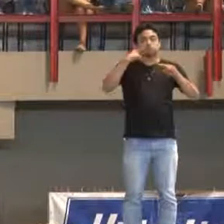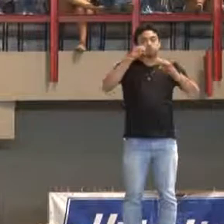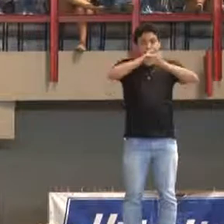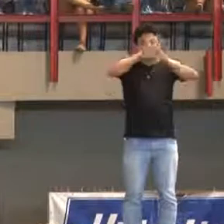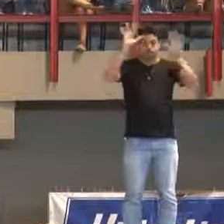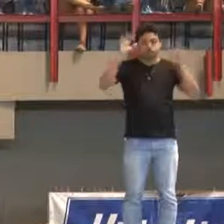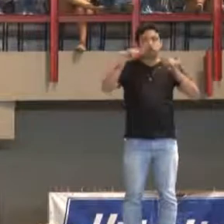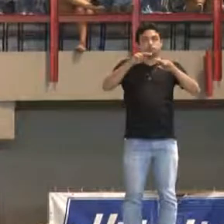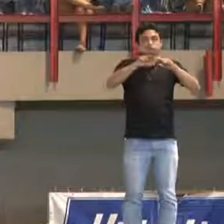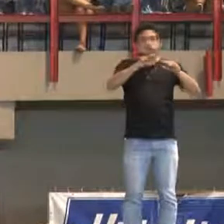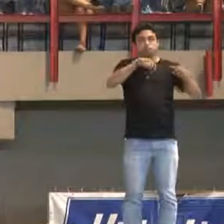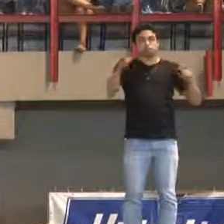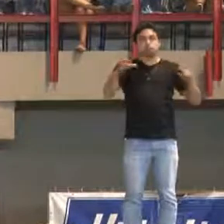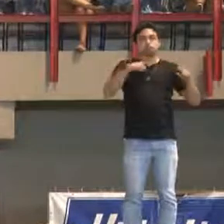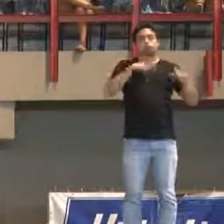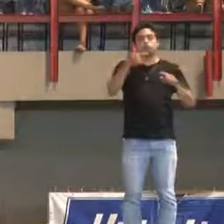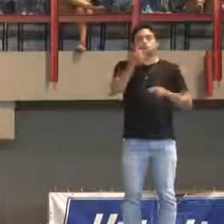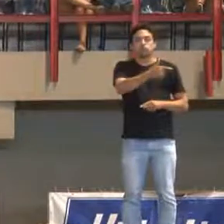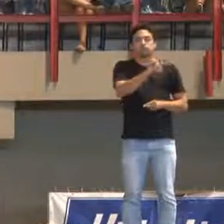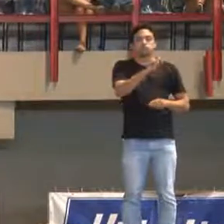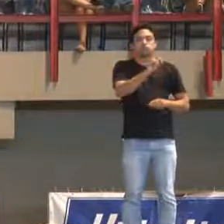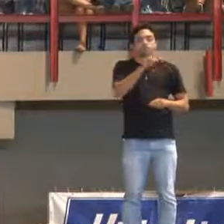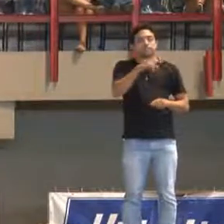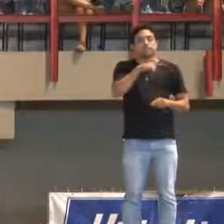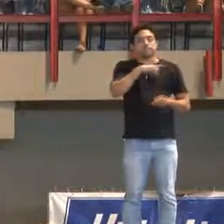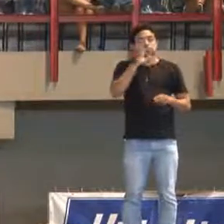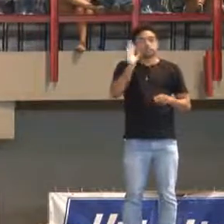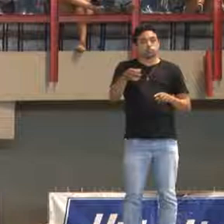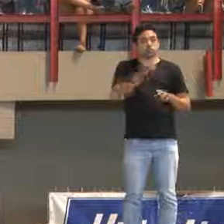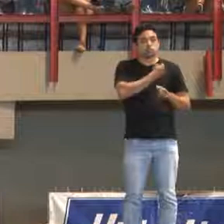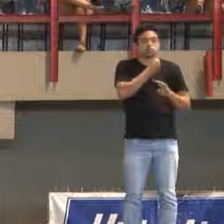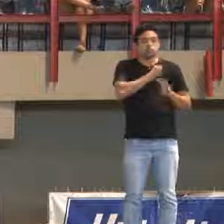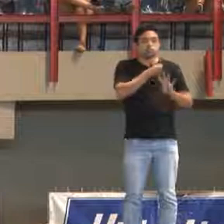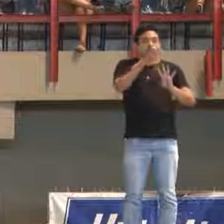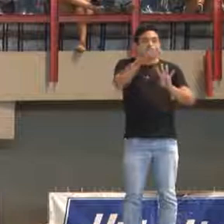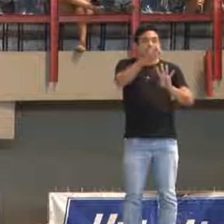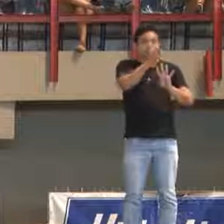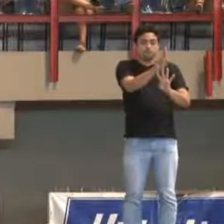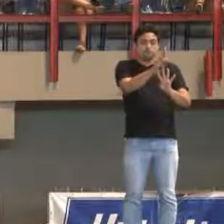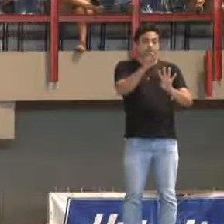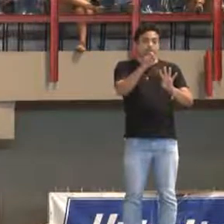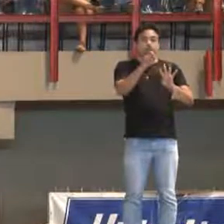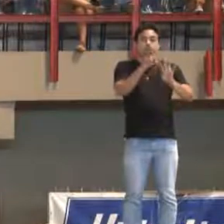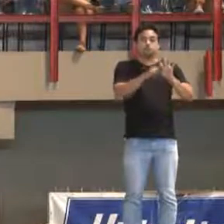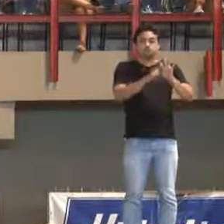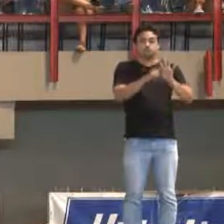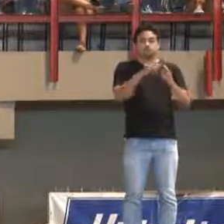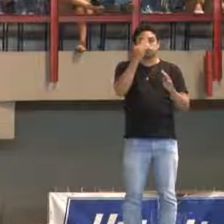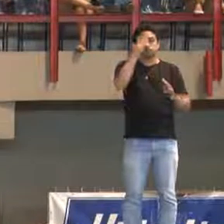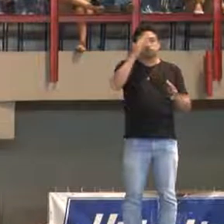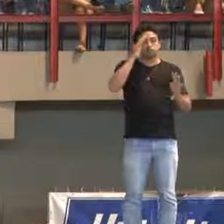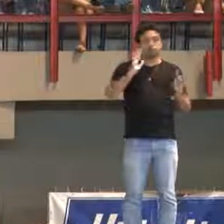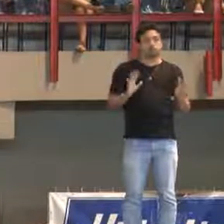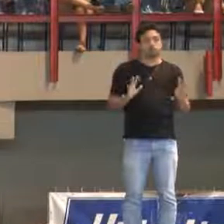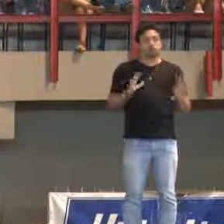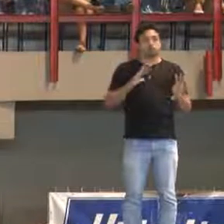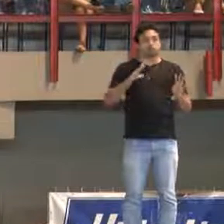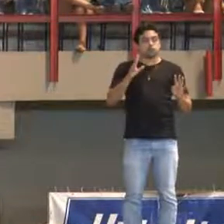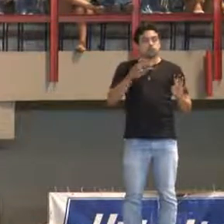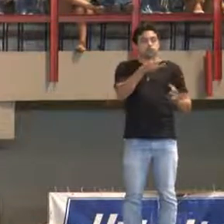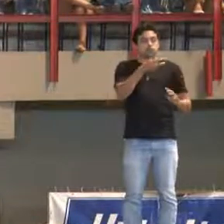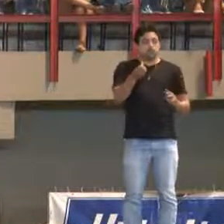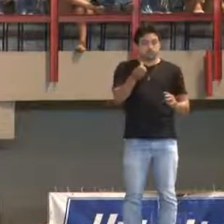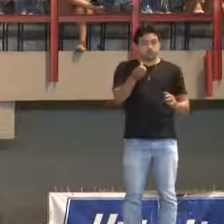claro. Aí depois tem 2, se a série dada obtiver um número par de termos. Está todo mundo localizando na página